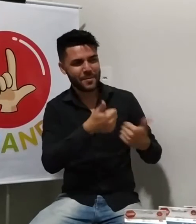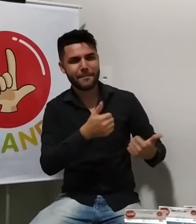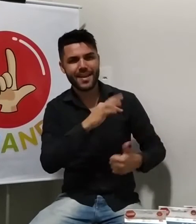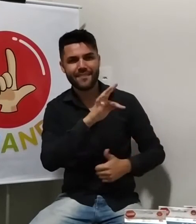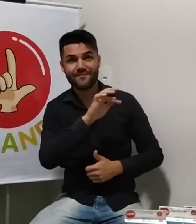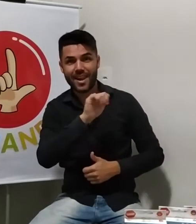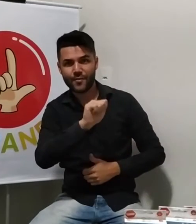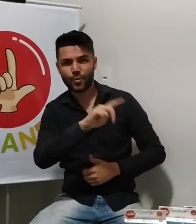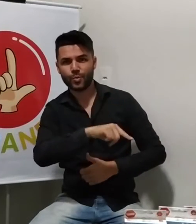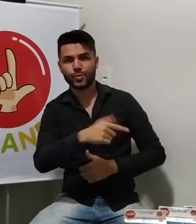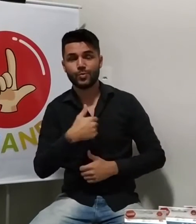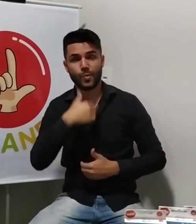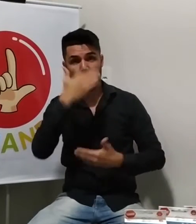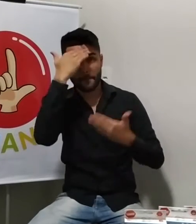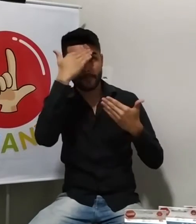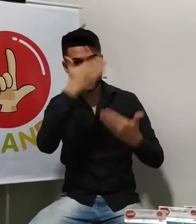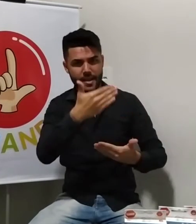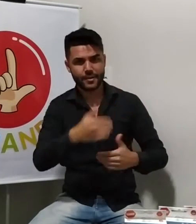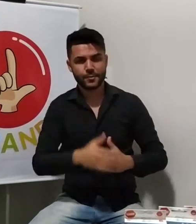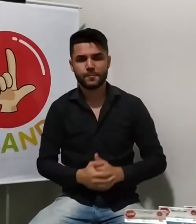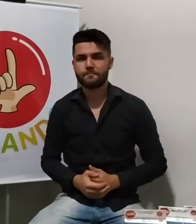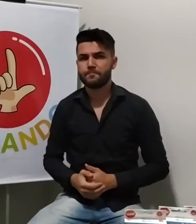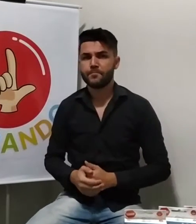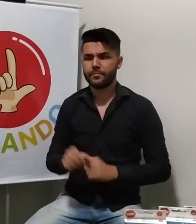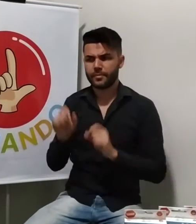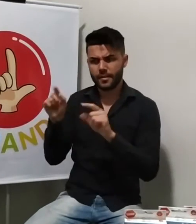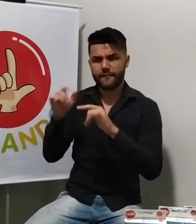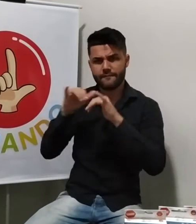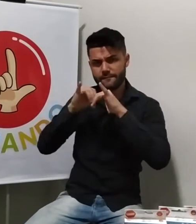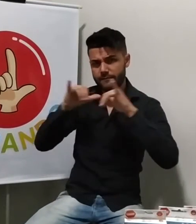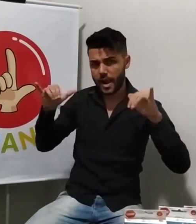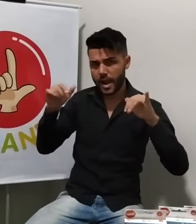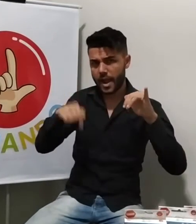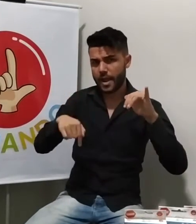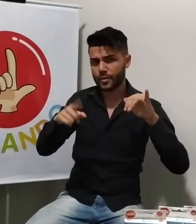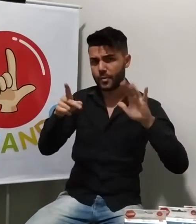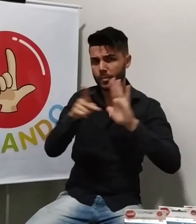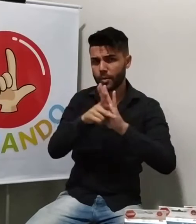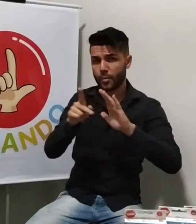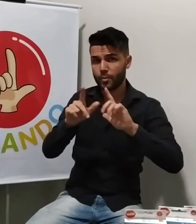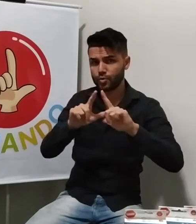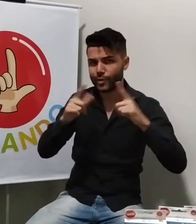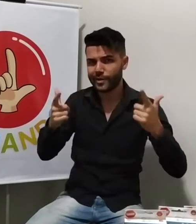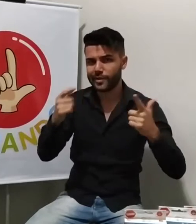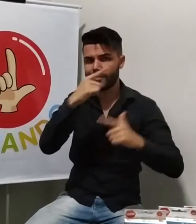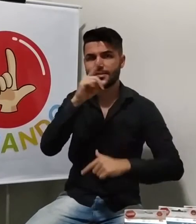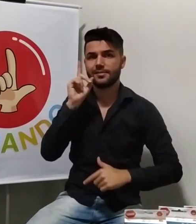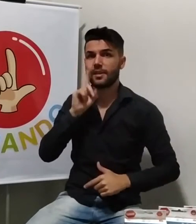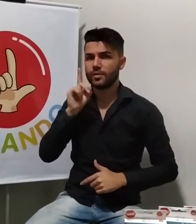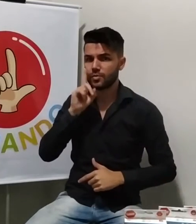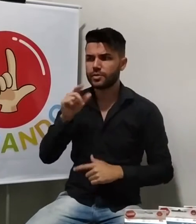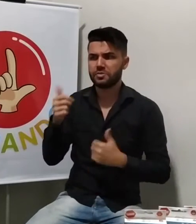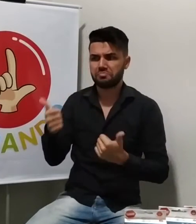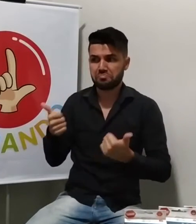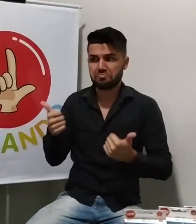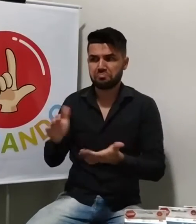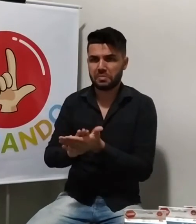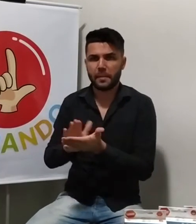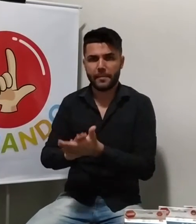tô rico igual a ele, viu? Bom, mas já é um bom começo, né? É verdade. Então, maravilha, ô Gustavo. É fantástico ter